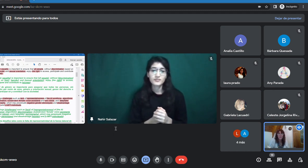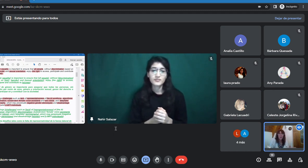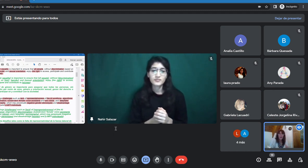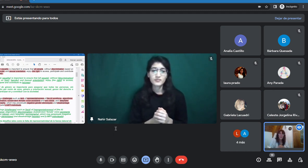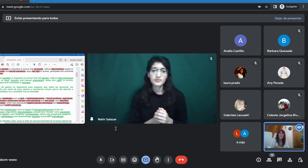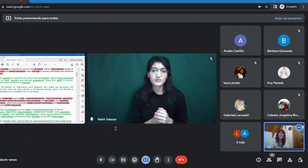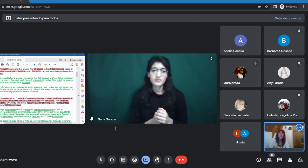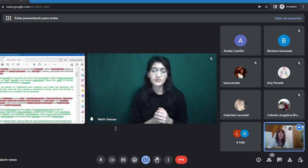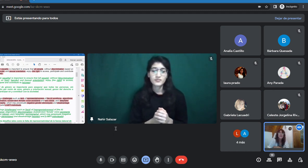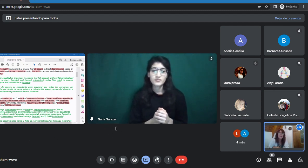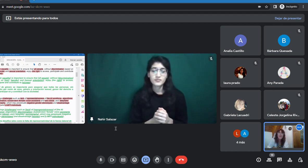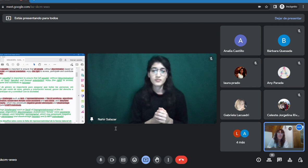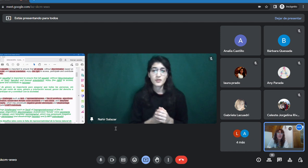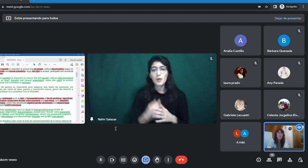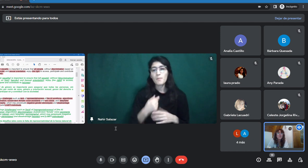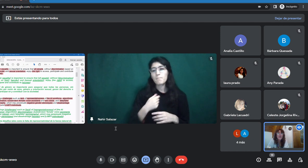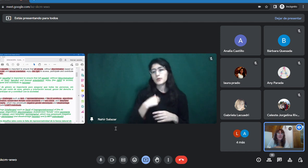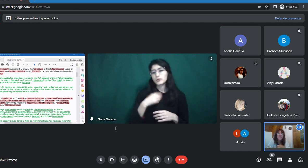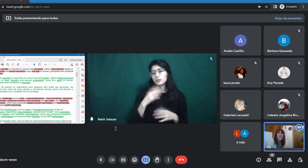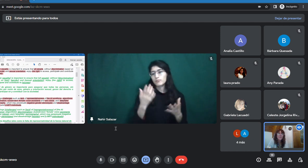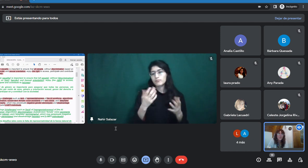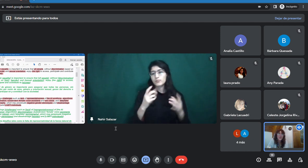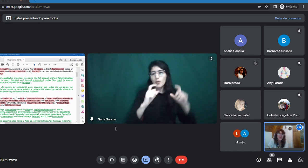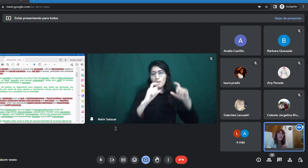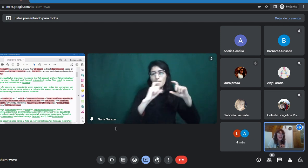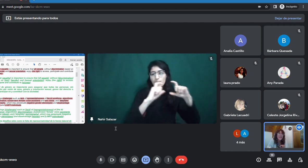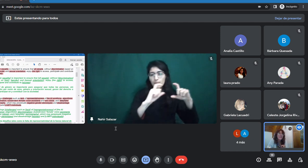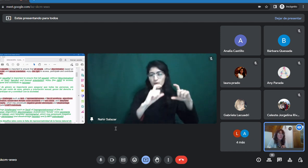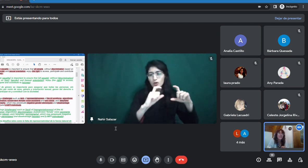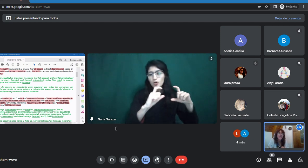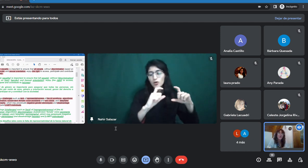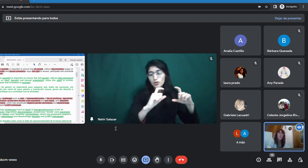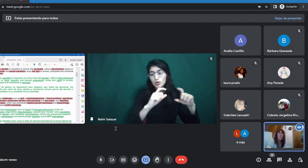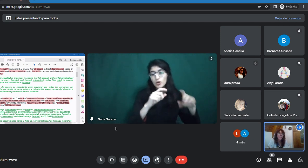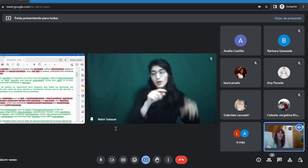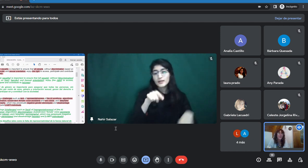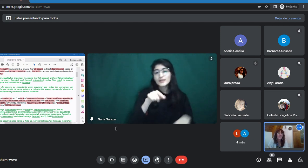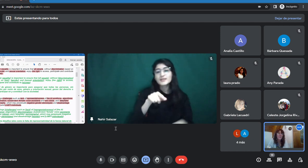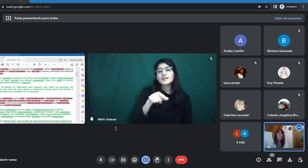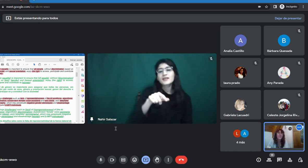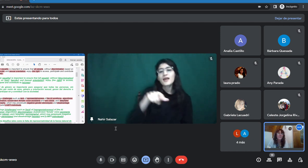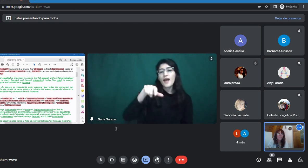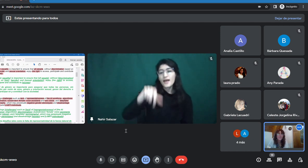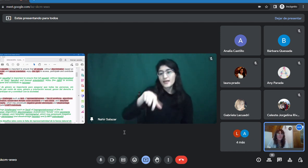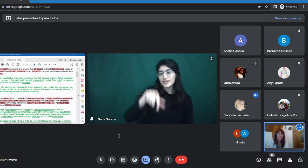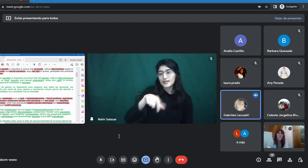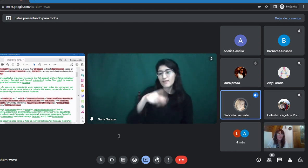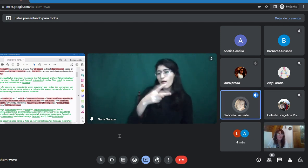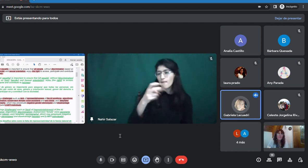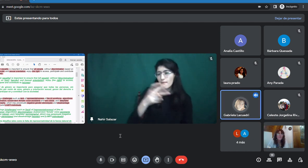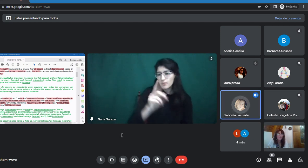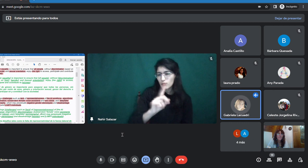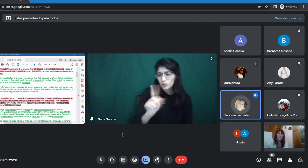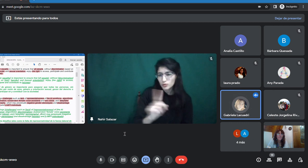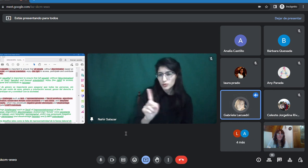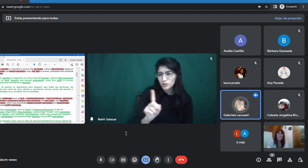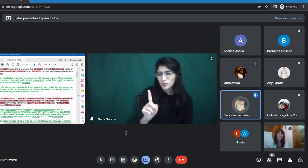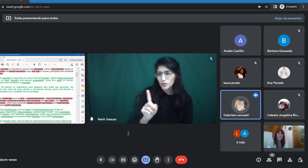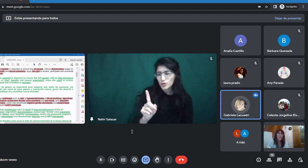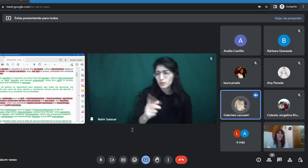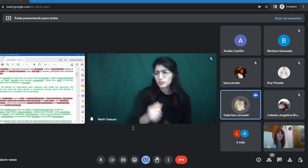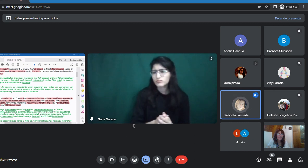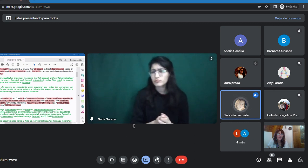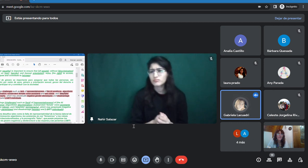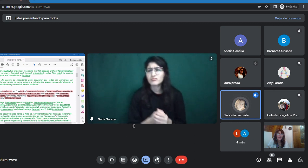solo bloque, ¿sí? Pero es un adjetivo, termina en end, no está como verbo. ¿Y cómo sería la traducción? Yo no